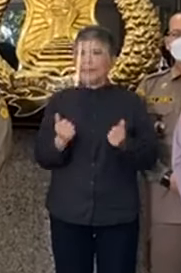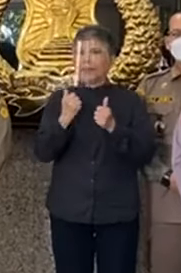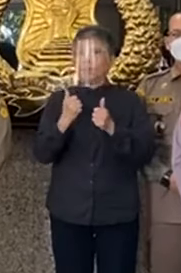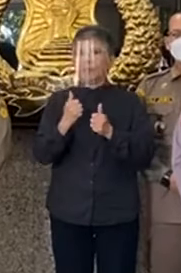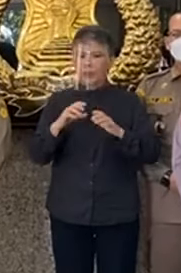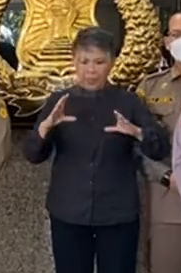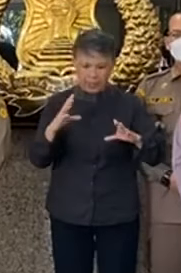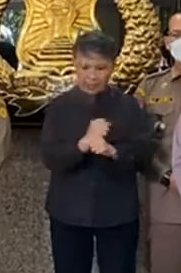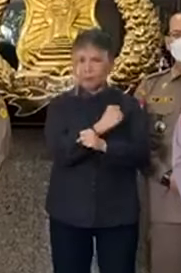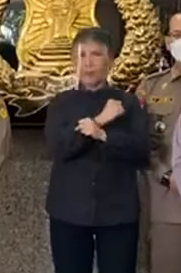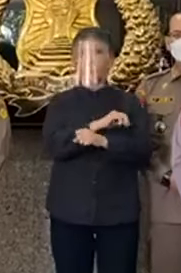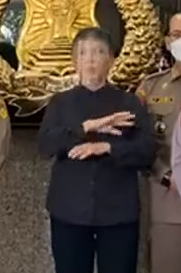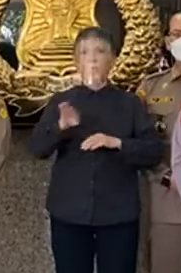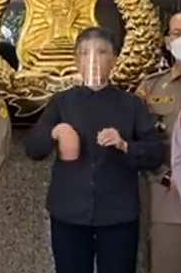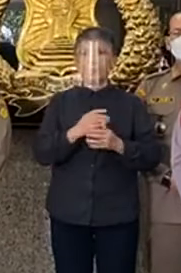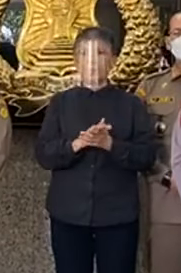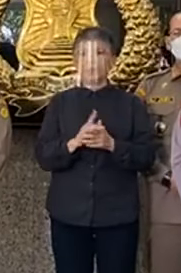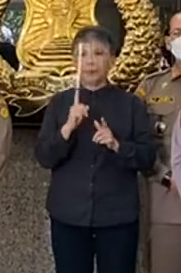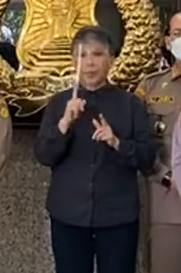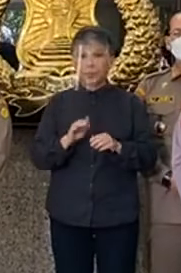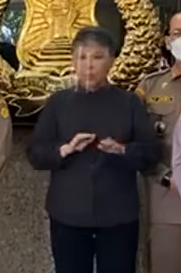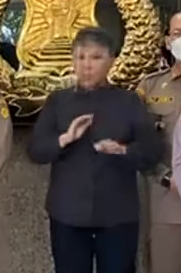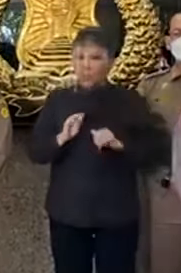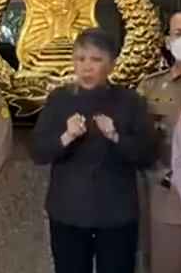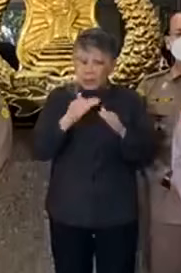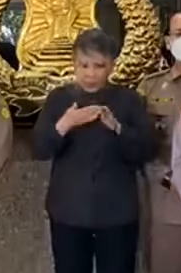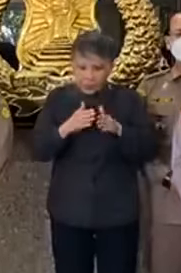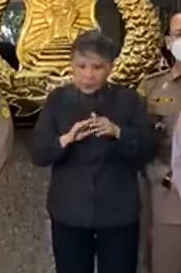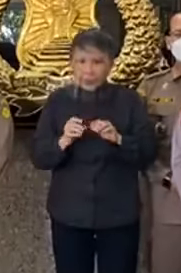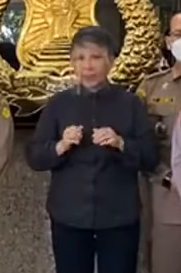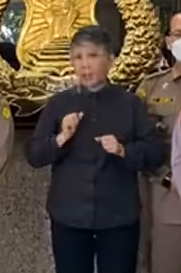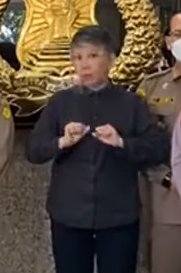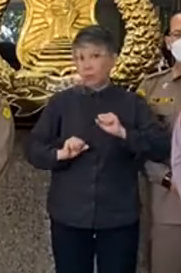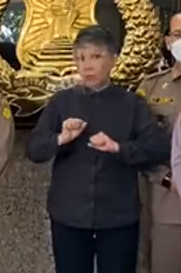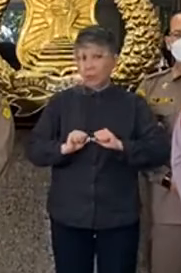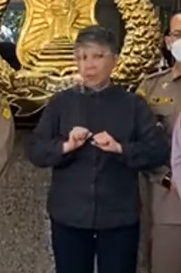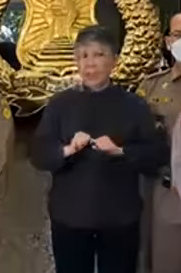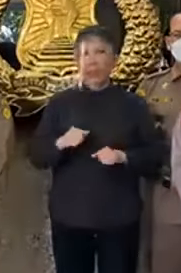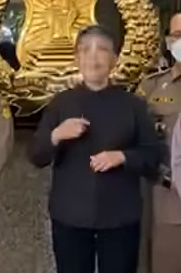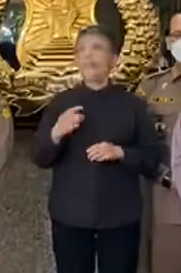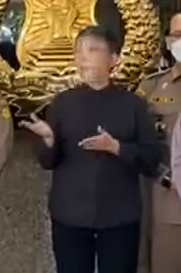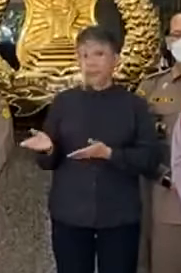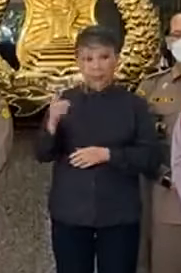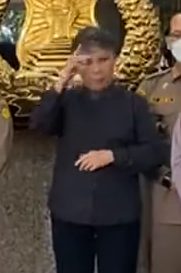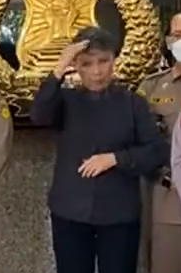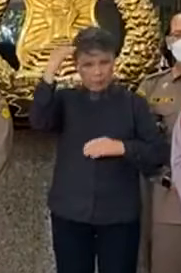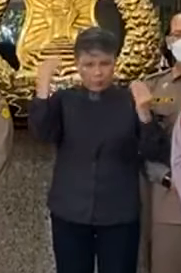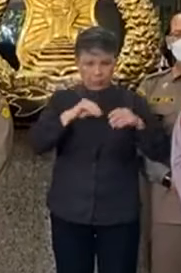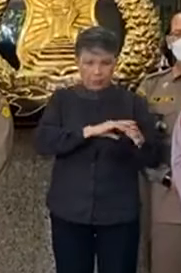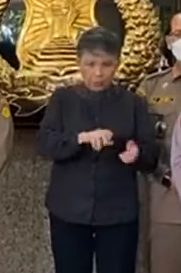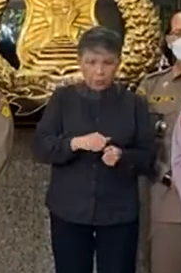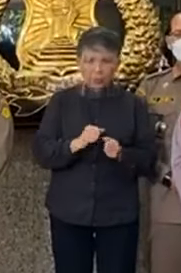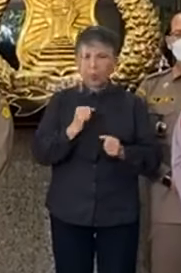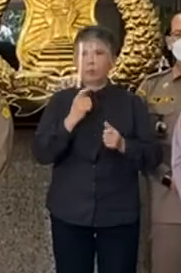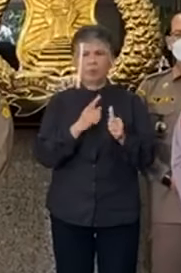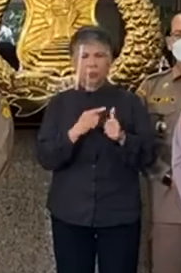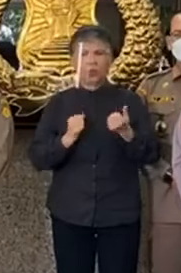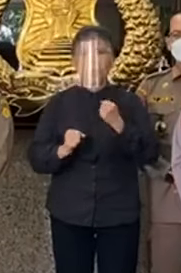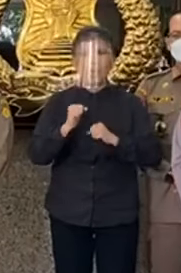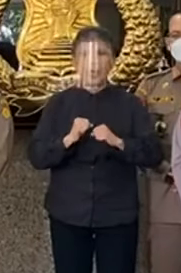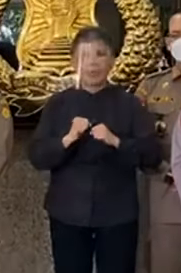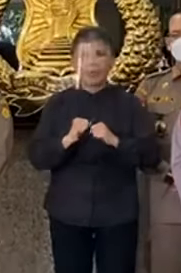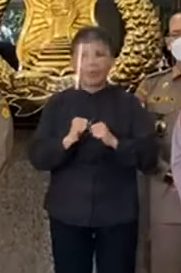membackup sepenuhnya sebuah langkah-langkah yang harus dilakukan oleh Kementan, baik melalui upaya-upaya